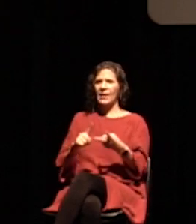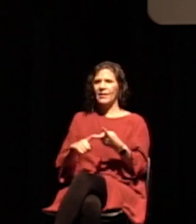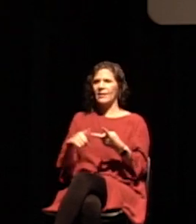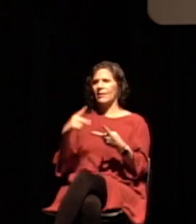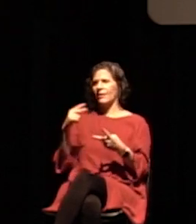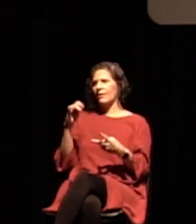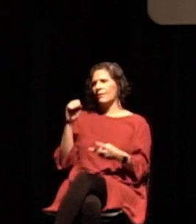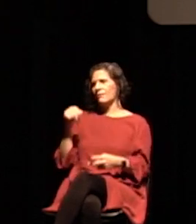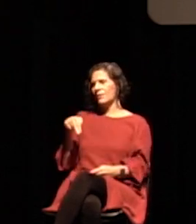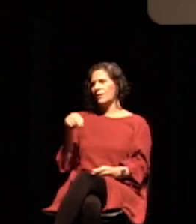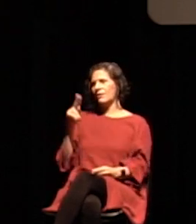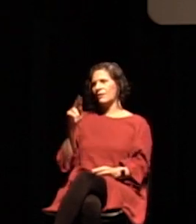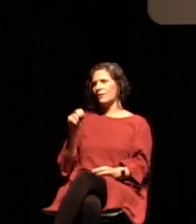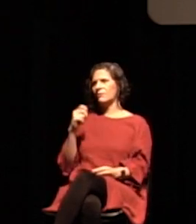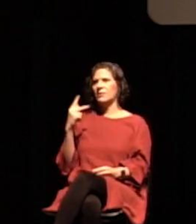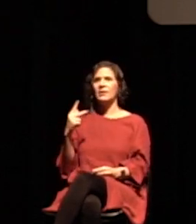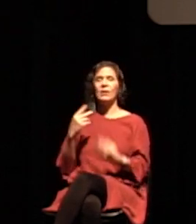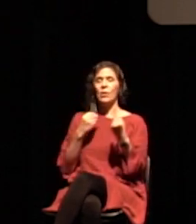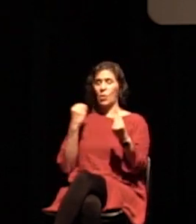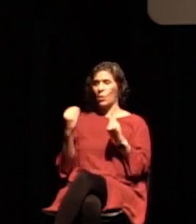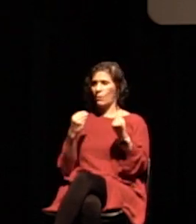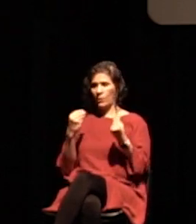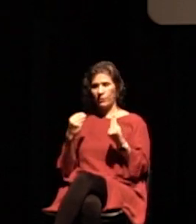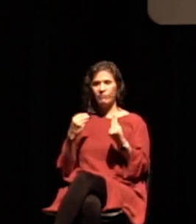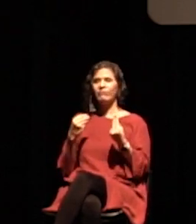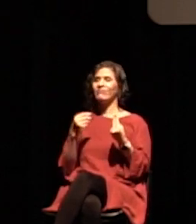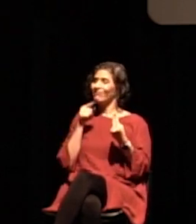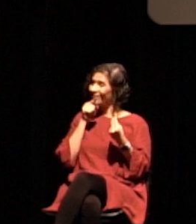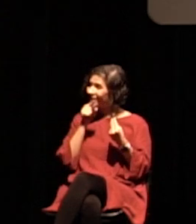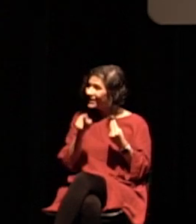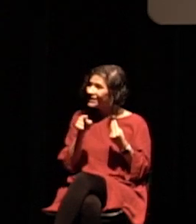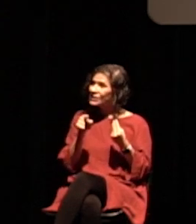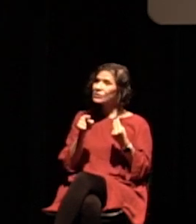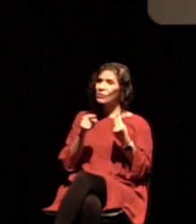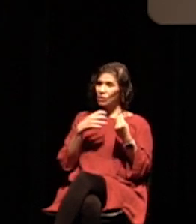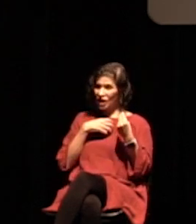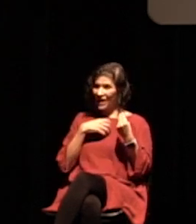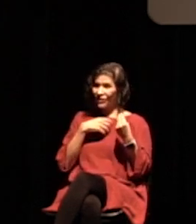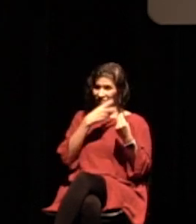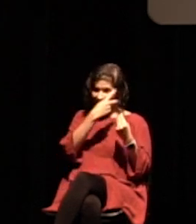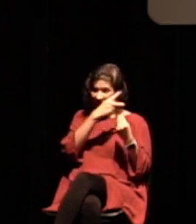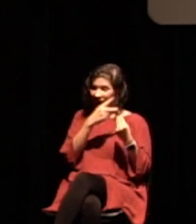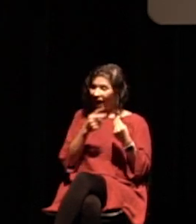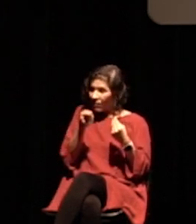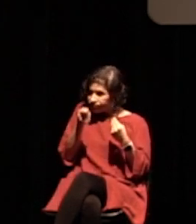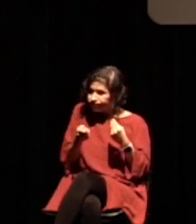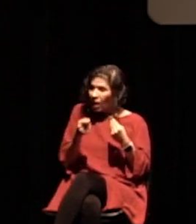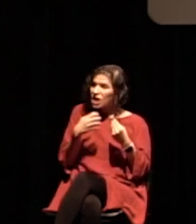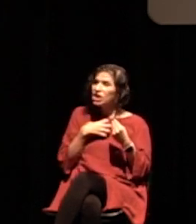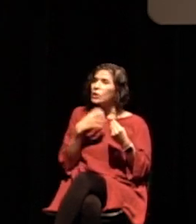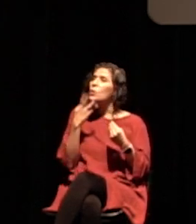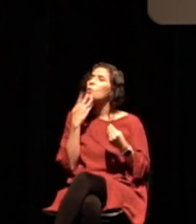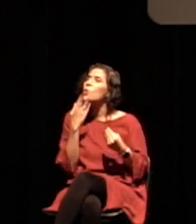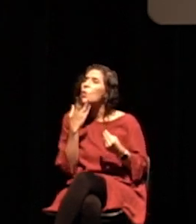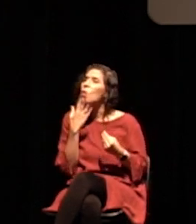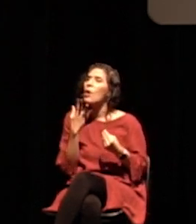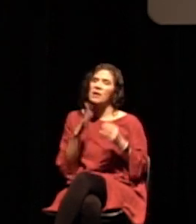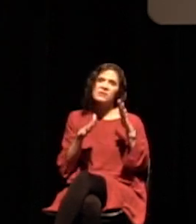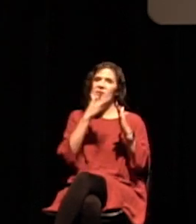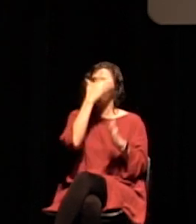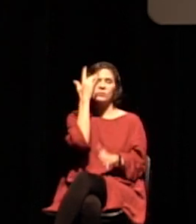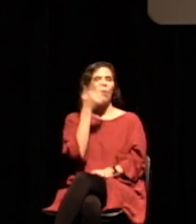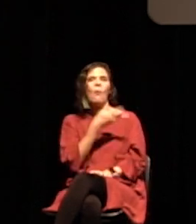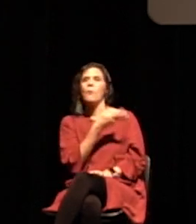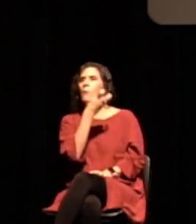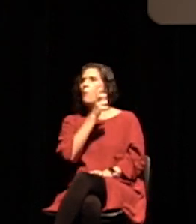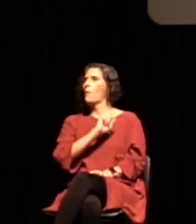pin-ups. Enfim, então, acho que você, esse rigor com a cor, que é pouco notado, a Iole